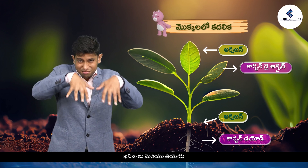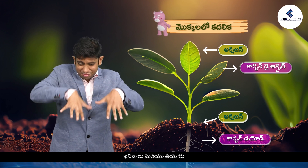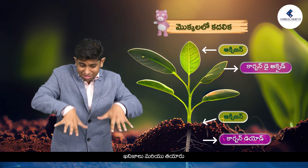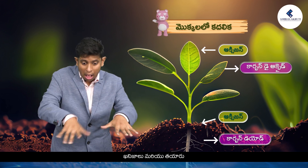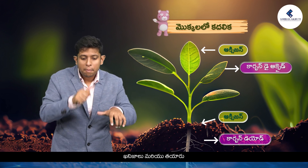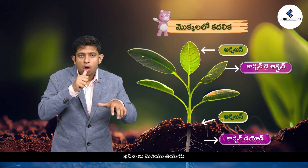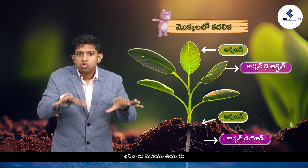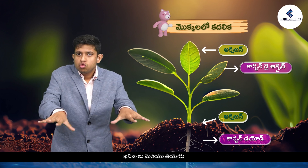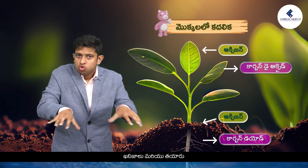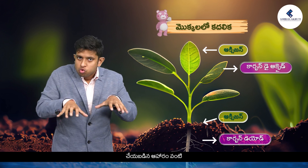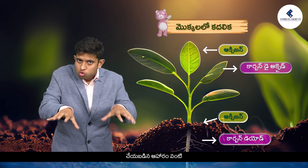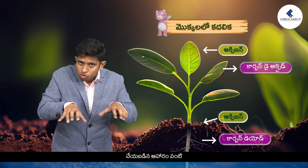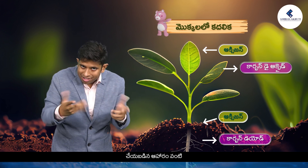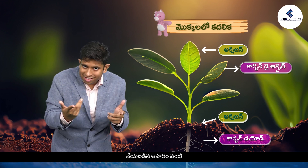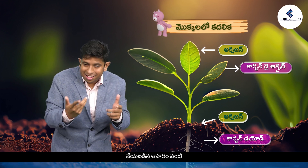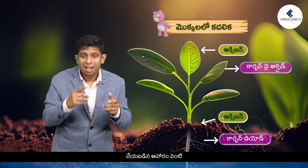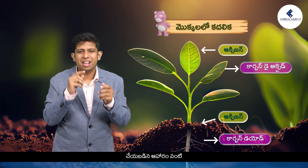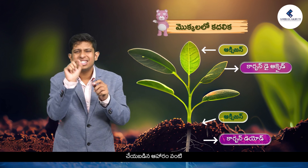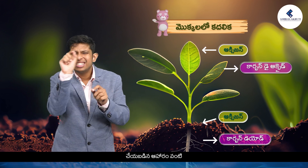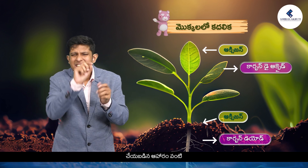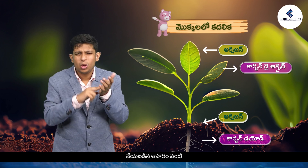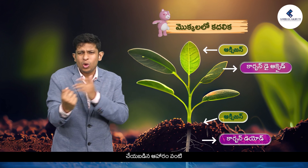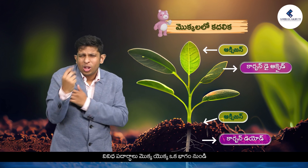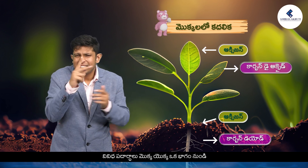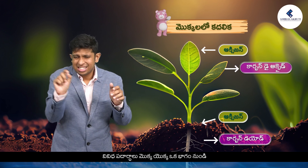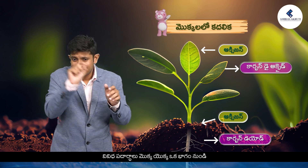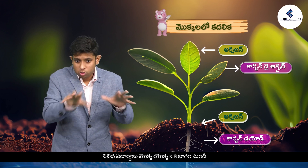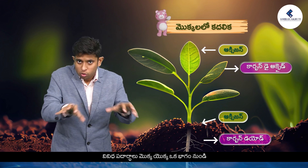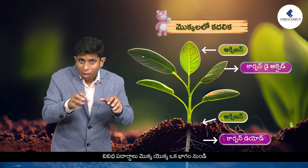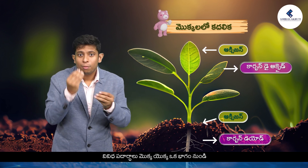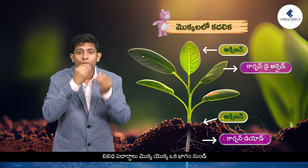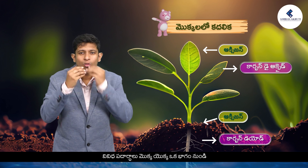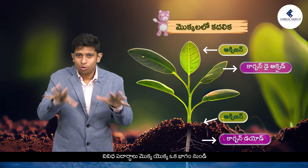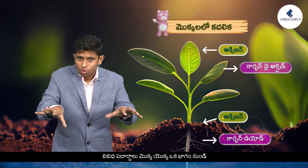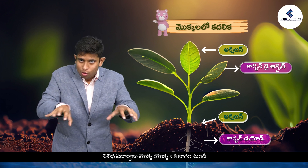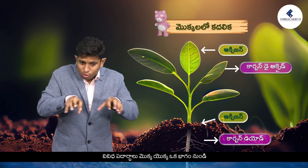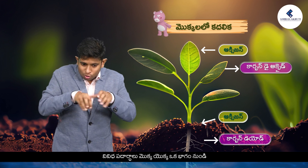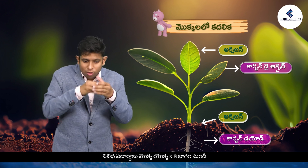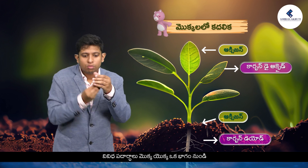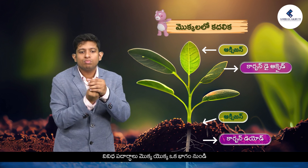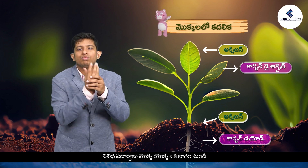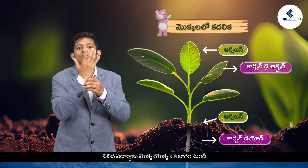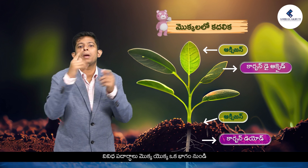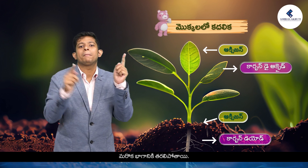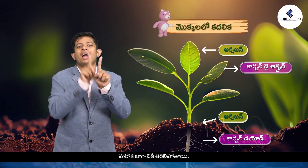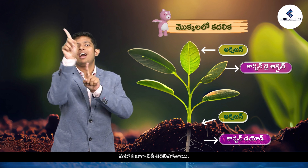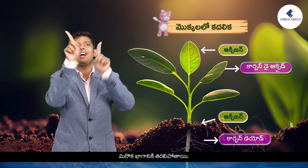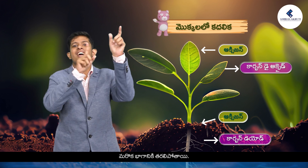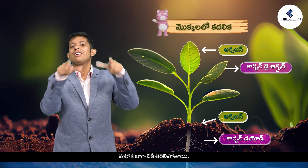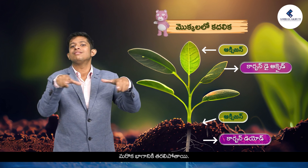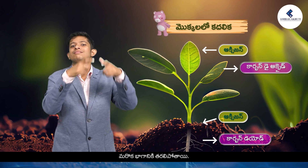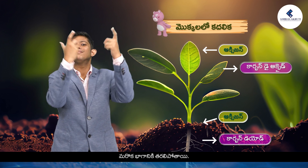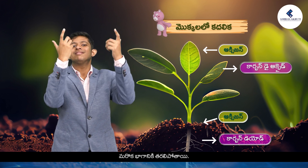ఖనిజాలు మరియు ఇతర చేయబడిన ఆహారం వంటి వివిధ పదార్థాలు మొక్క యొక్క ఒక భాగం నుండి